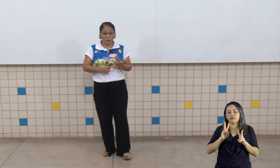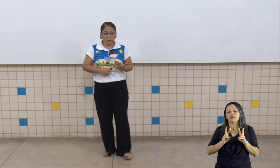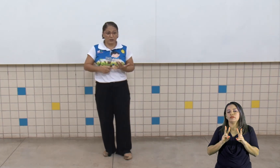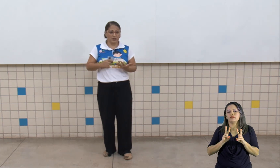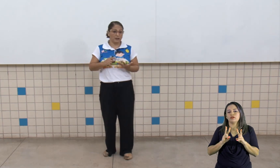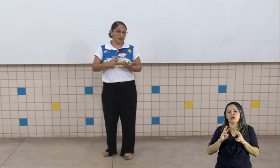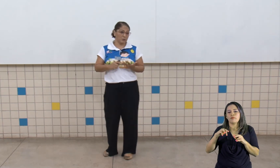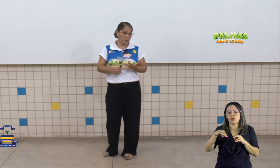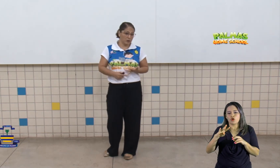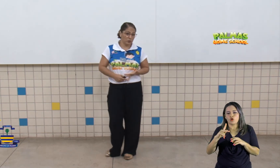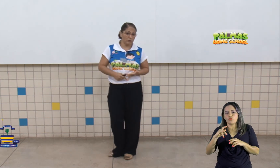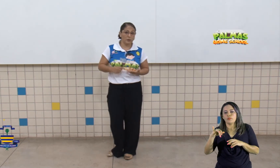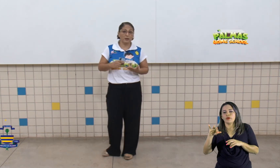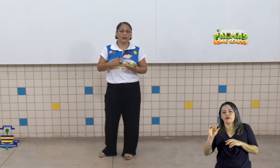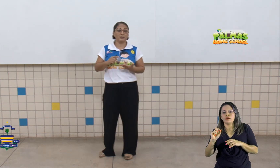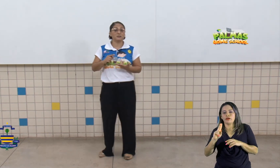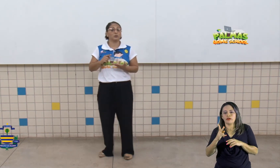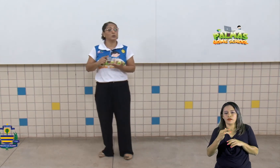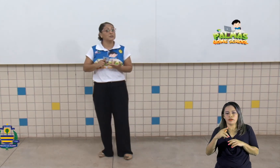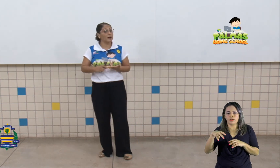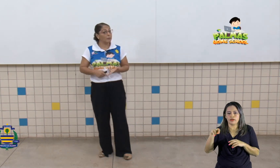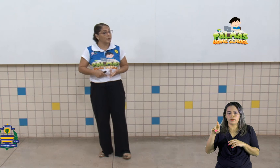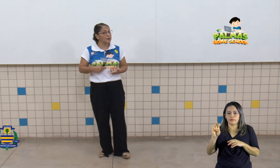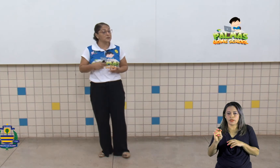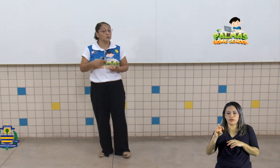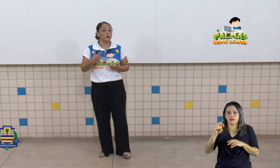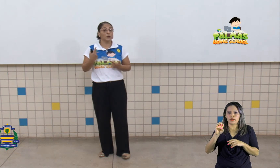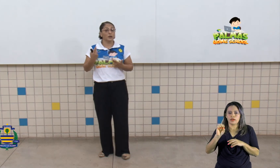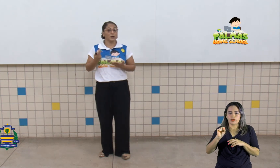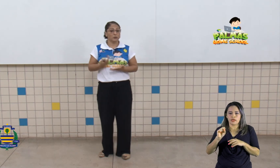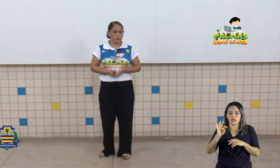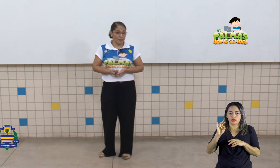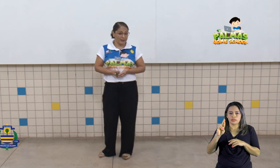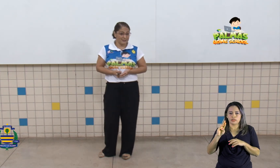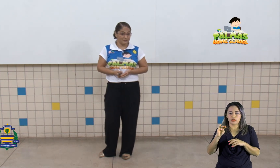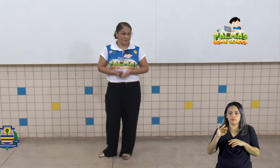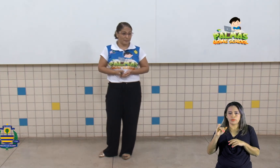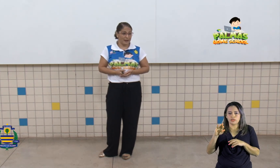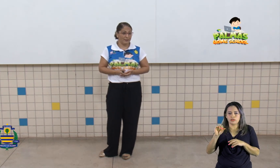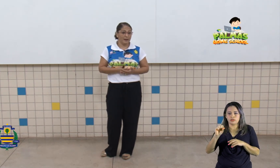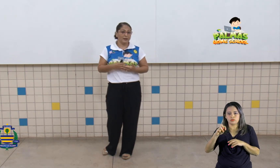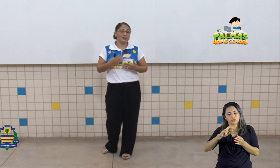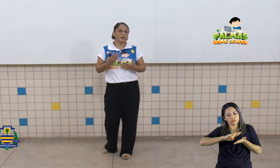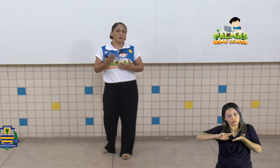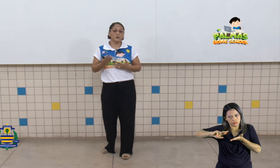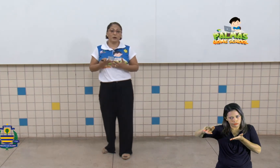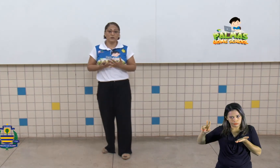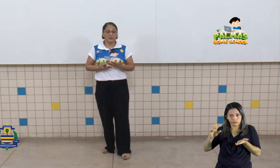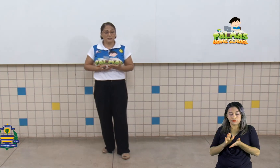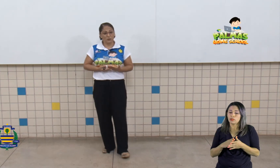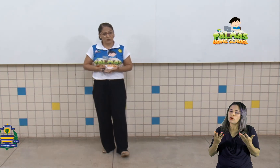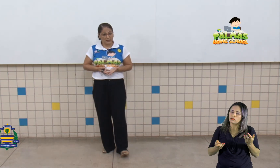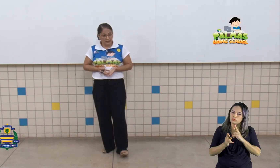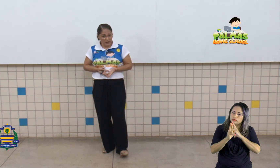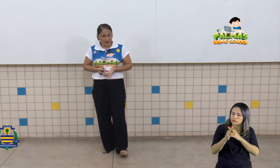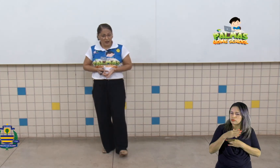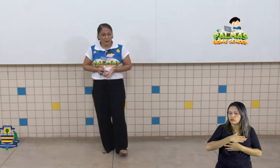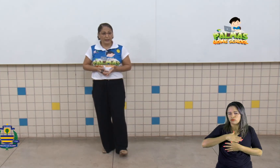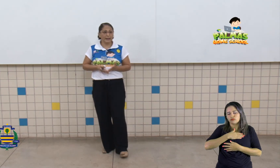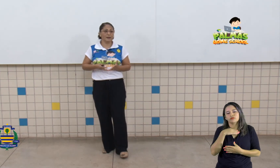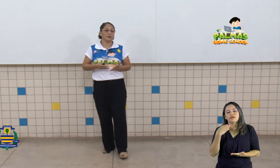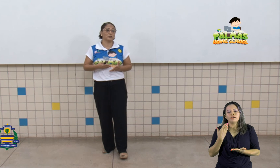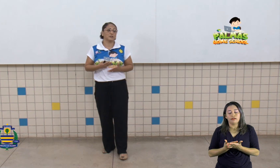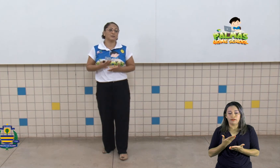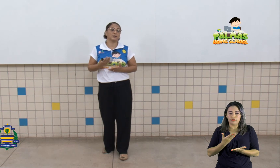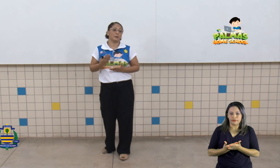da miopia, da hipermetropia, a questão do estrabismo e tudo mais, tá? Então, eu espero que vocês tenham gostado da